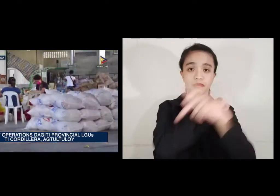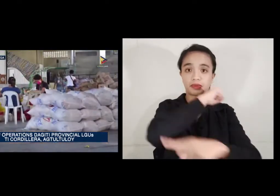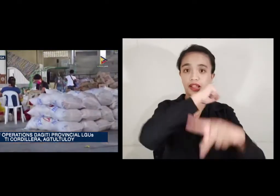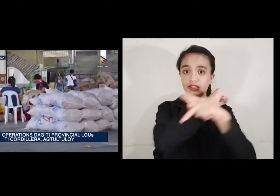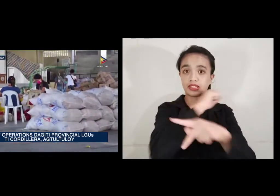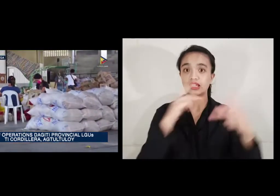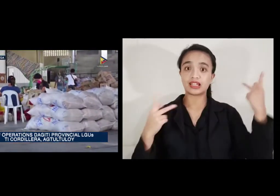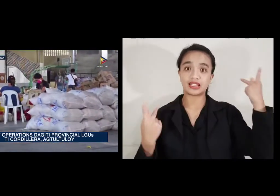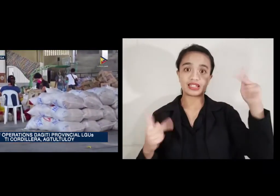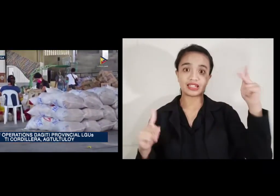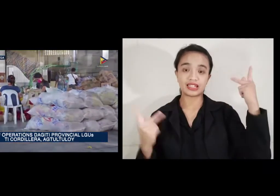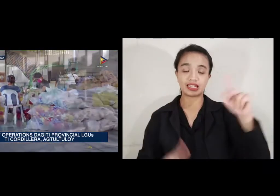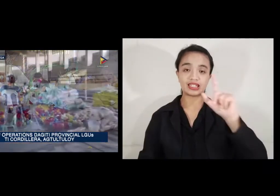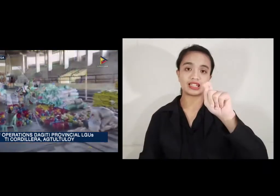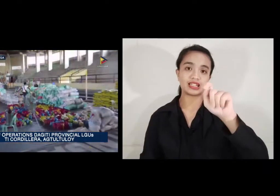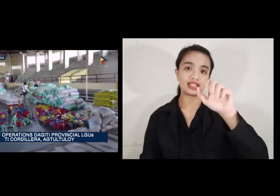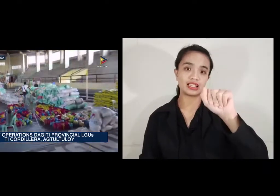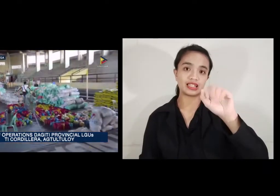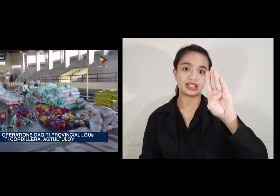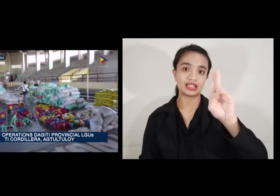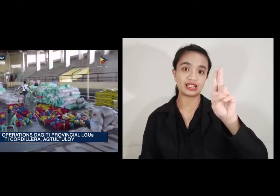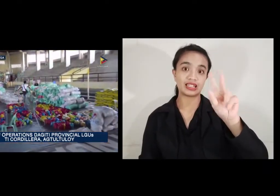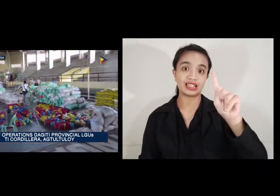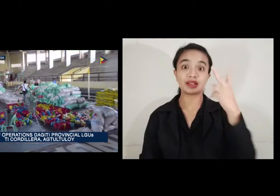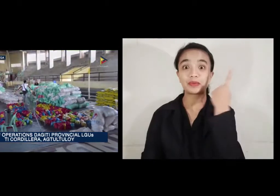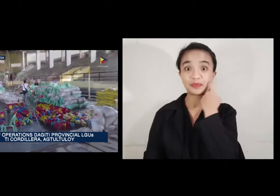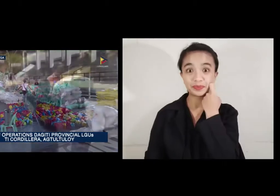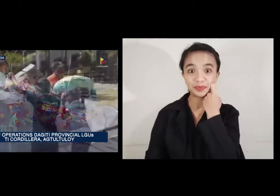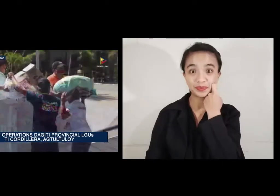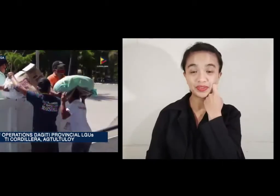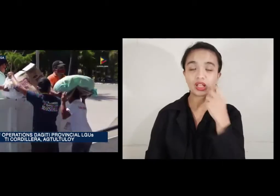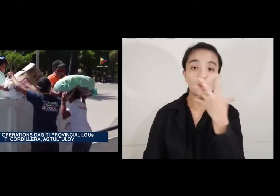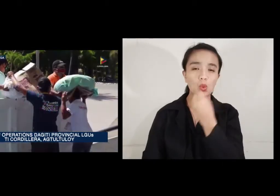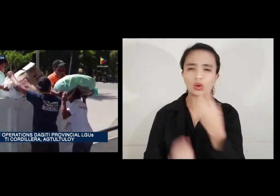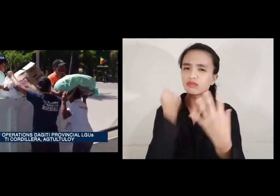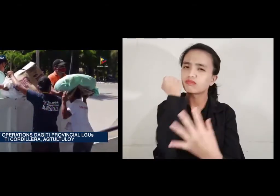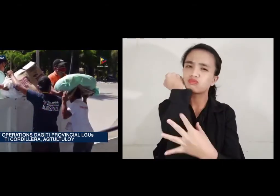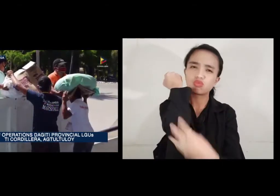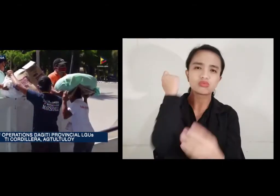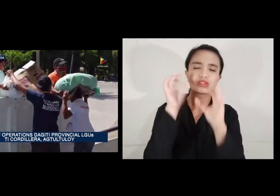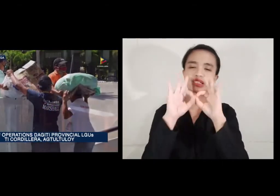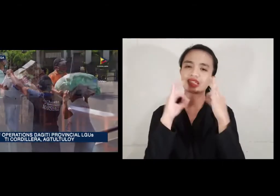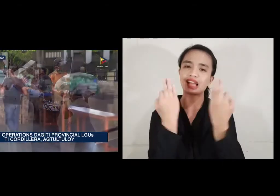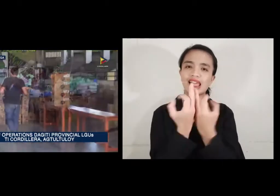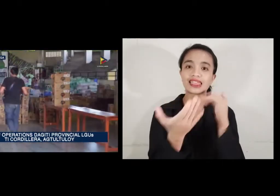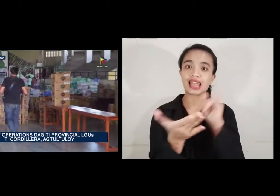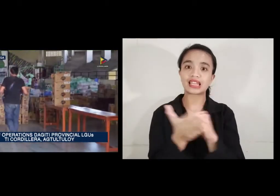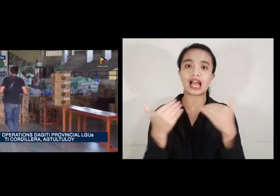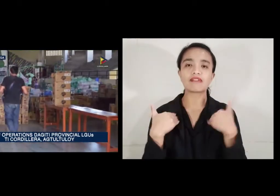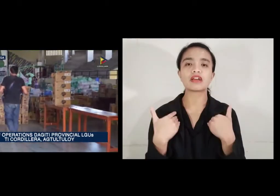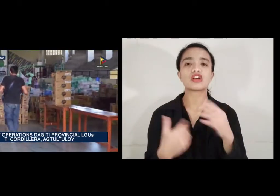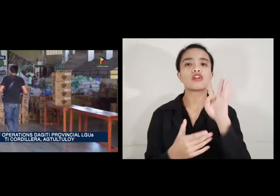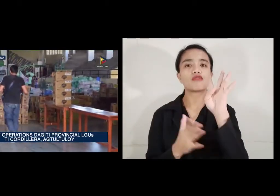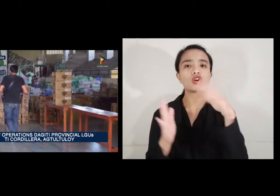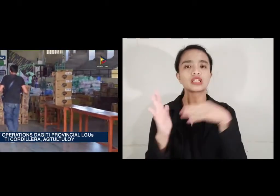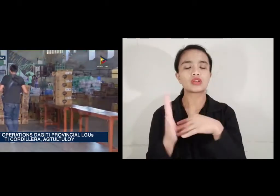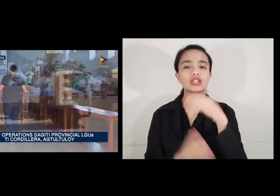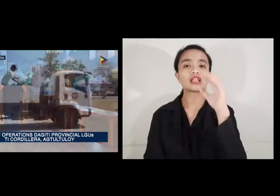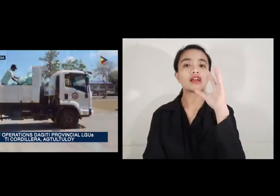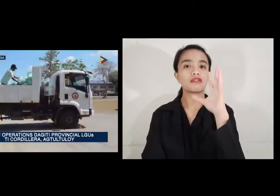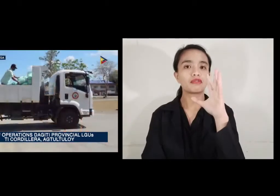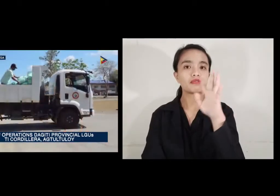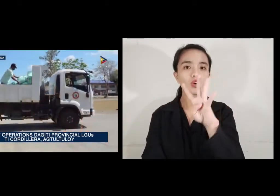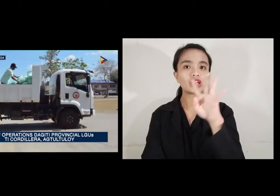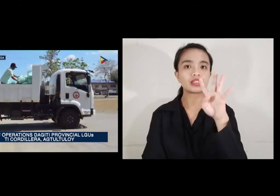provincial government ti Kalinga iti Tabuk City itay lang nabiit. Dagiti nakurapay a pamilya mo't ti nagnumar iti 4,445